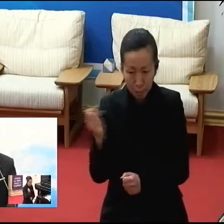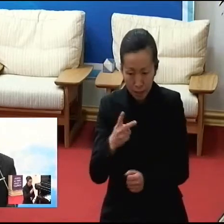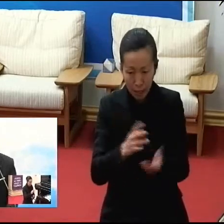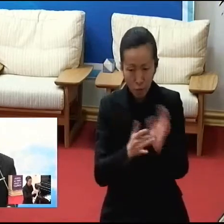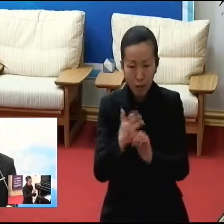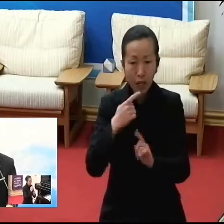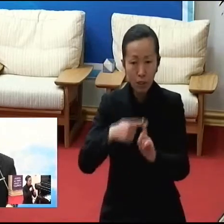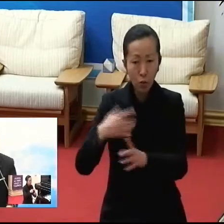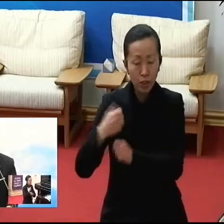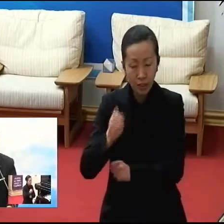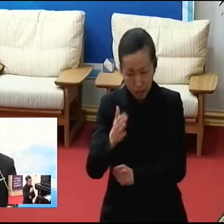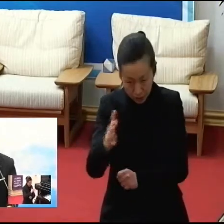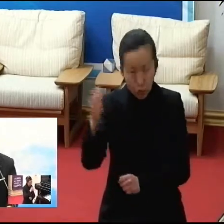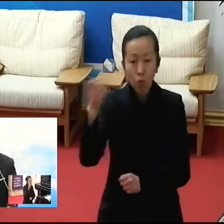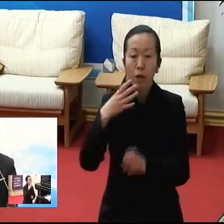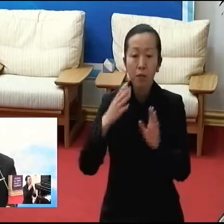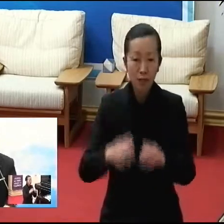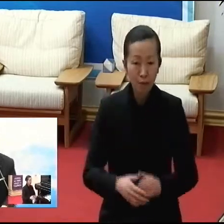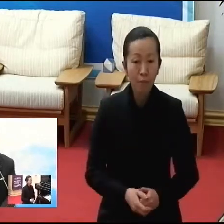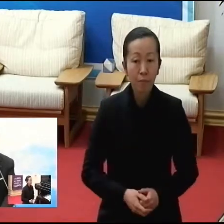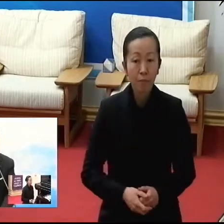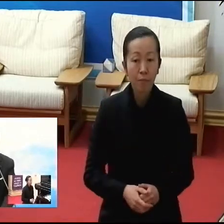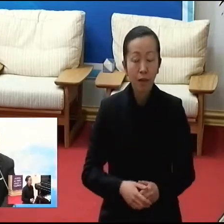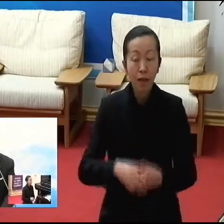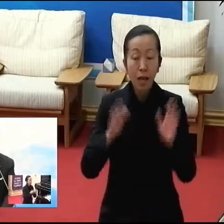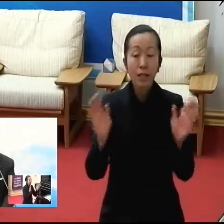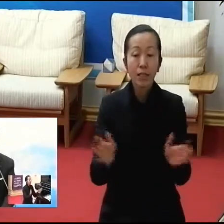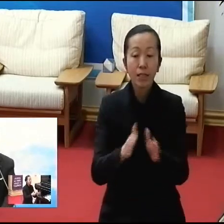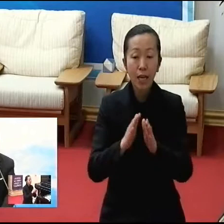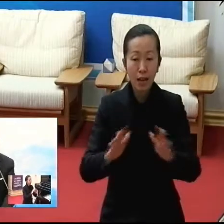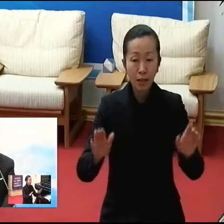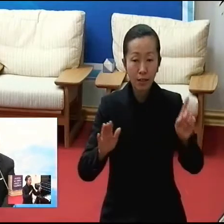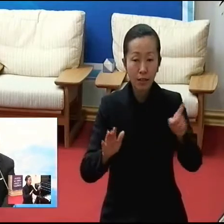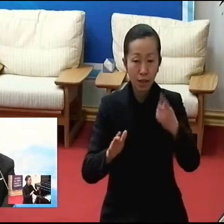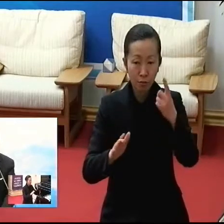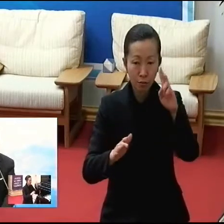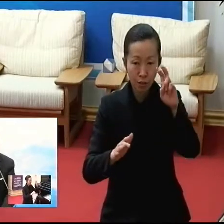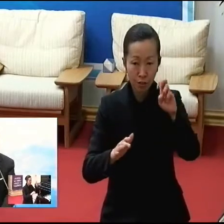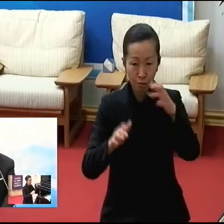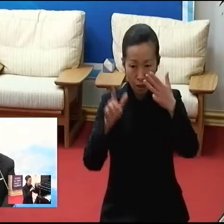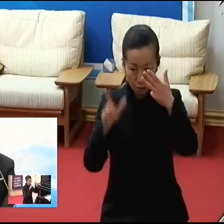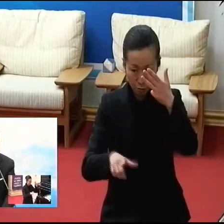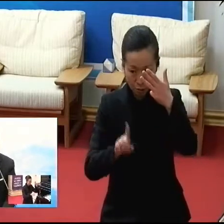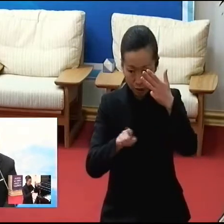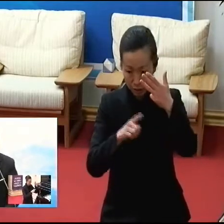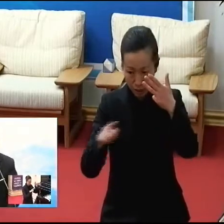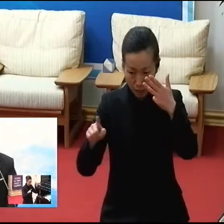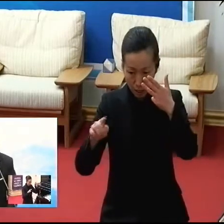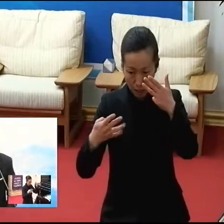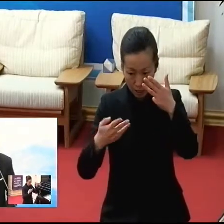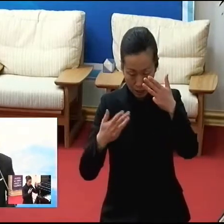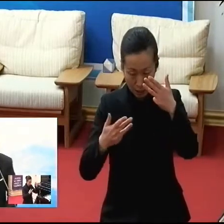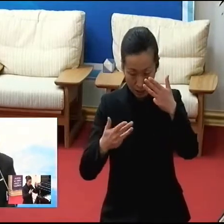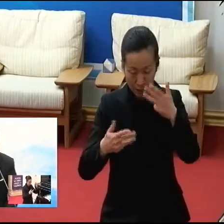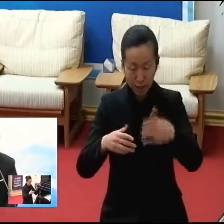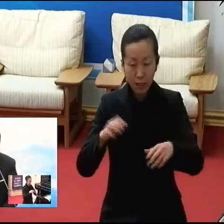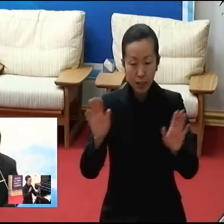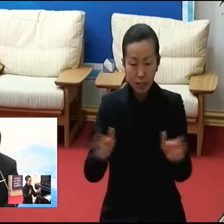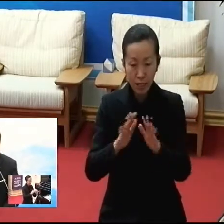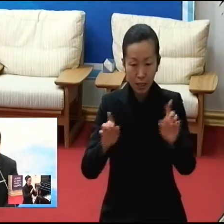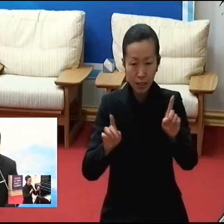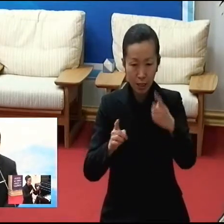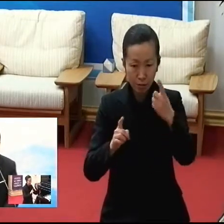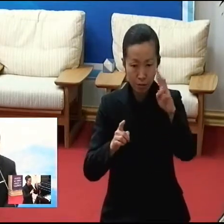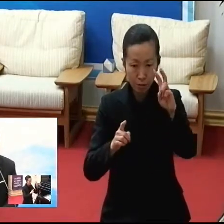시편 121편 1절에 8절을 보면요. 詩編128、1から8節を見ると、